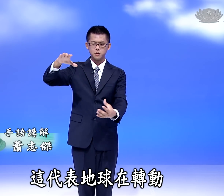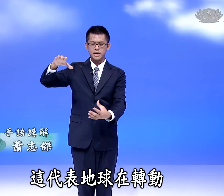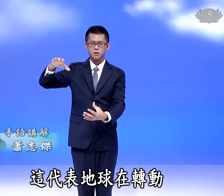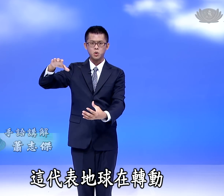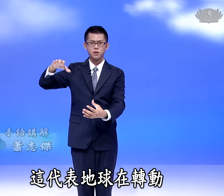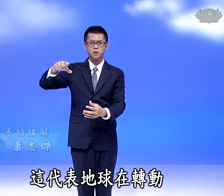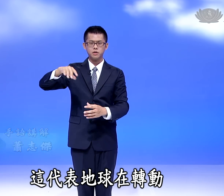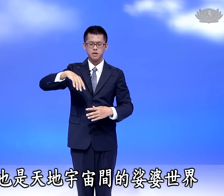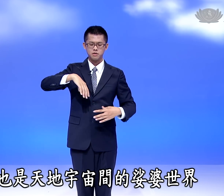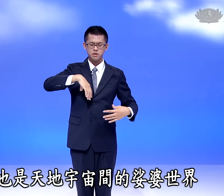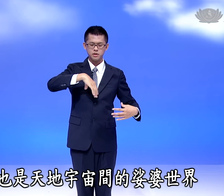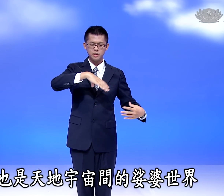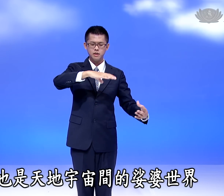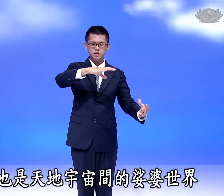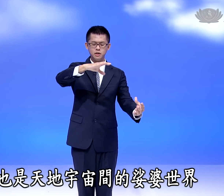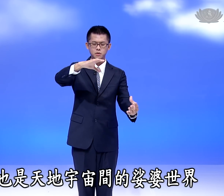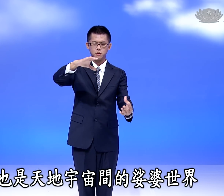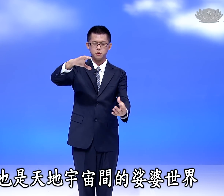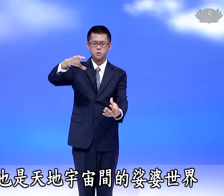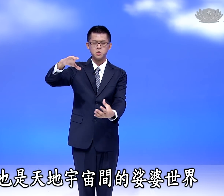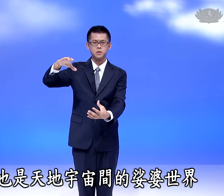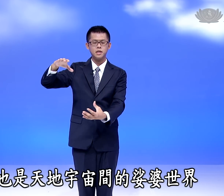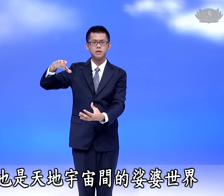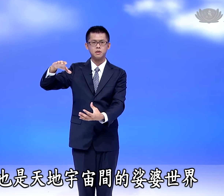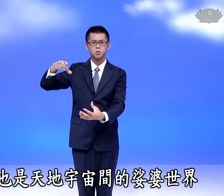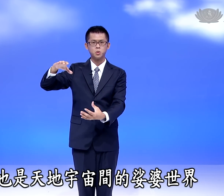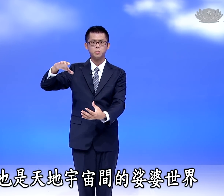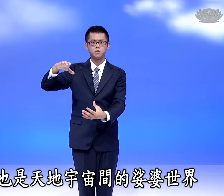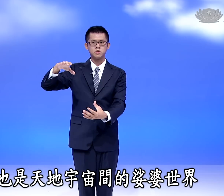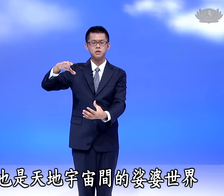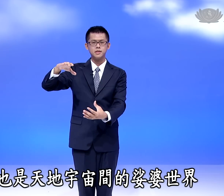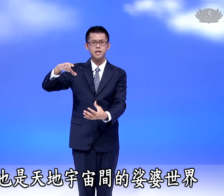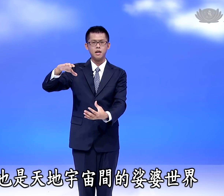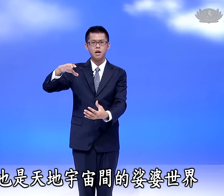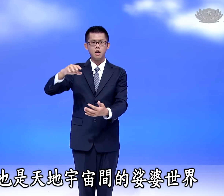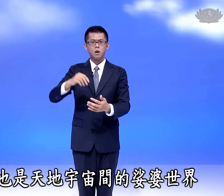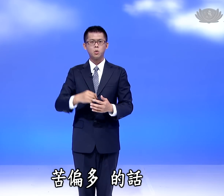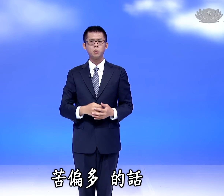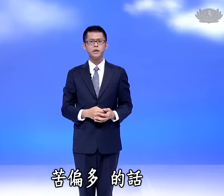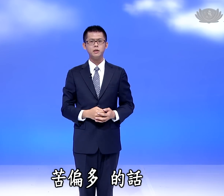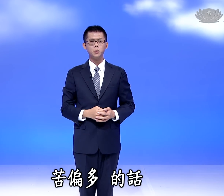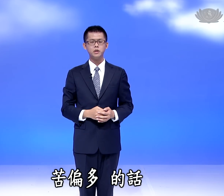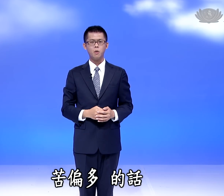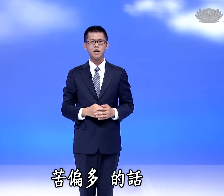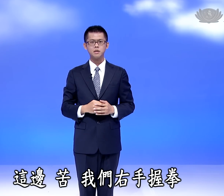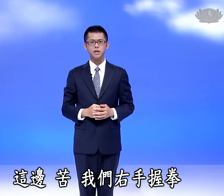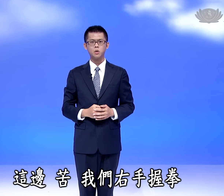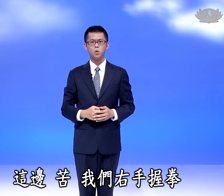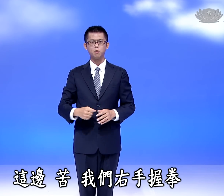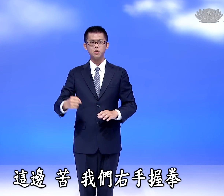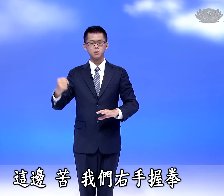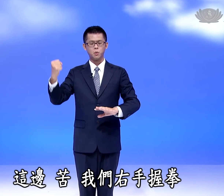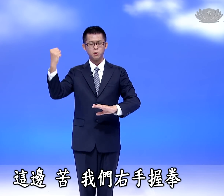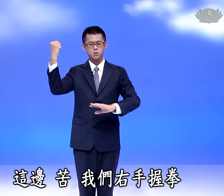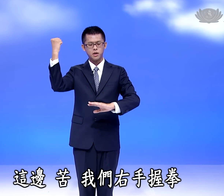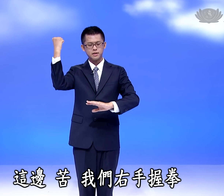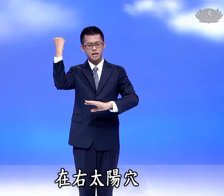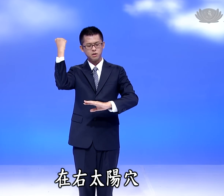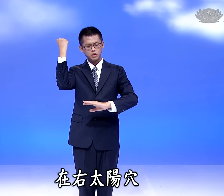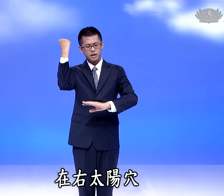在转动，也是天地宇宙间的娑婆世界。苦偏多的话，这边苦右手握拳在右太阳